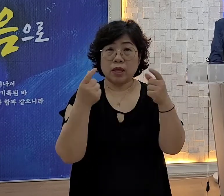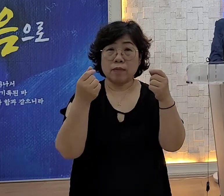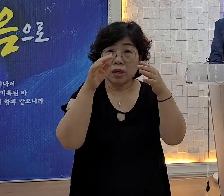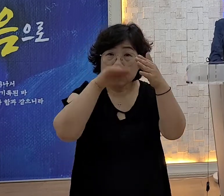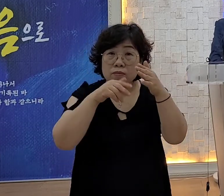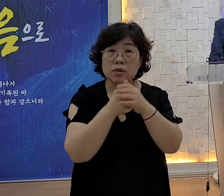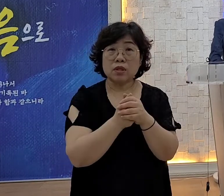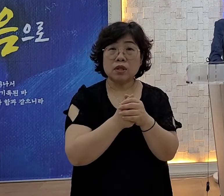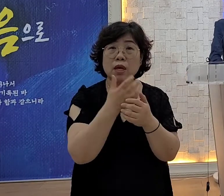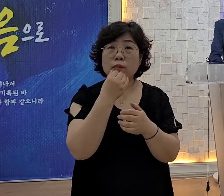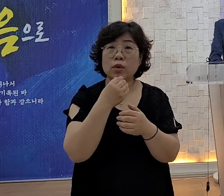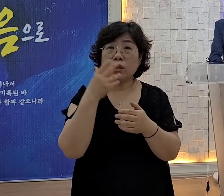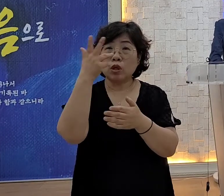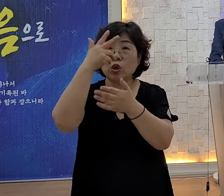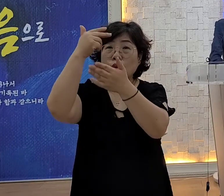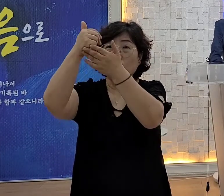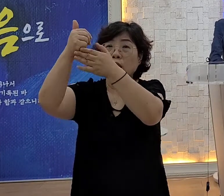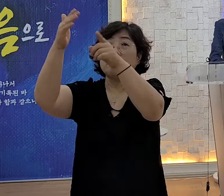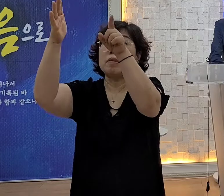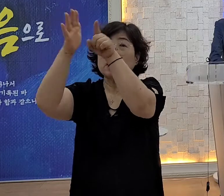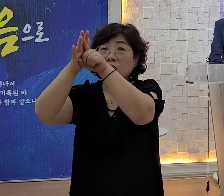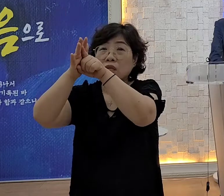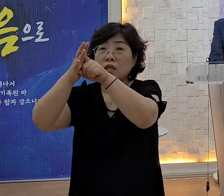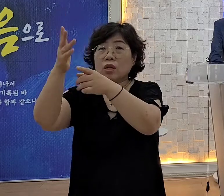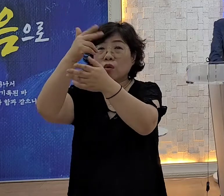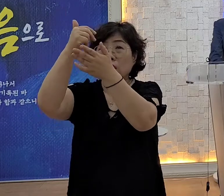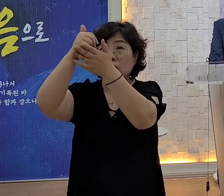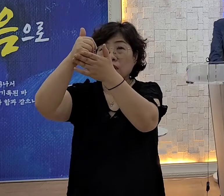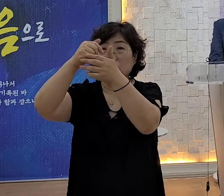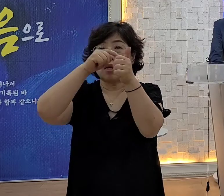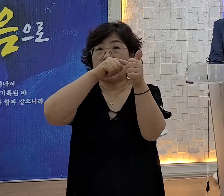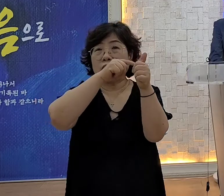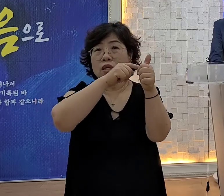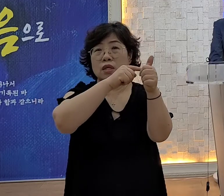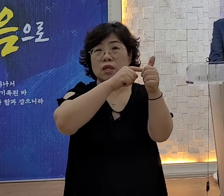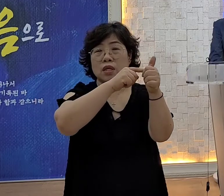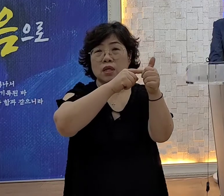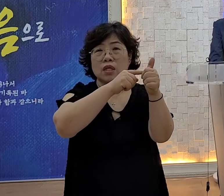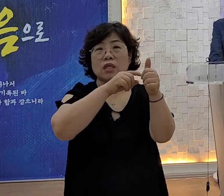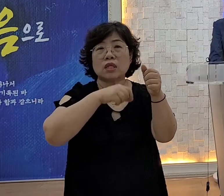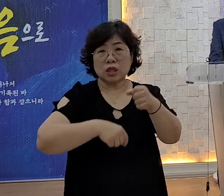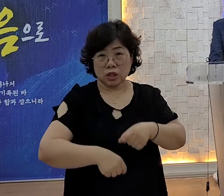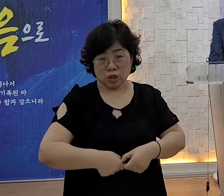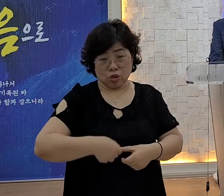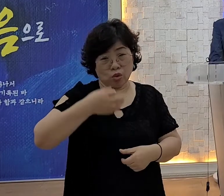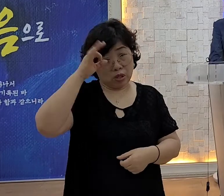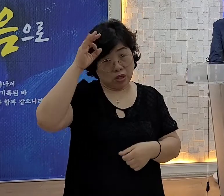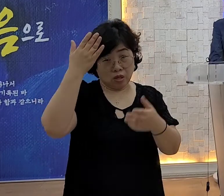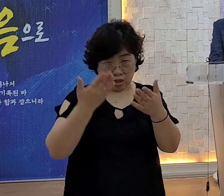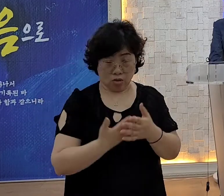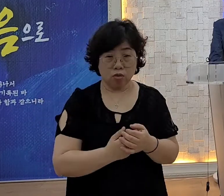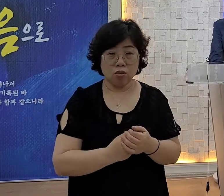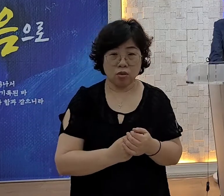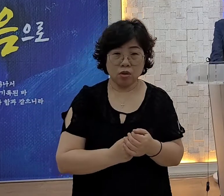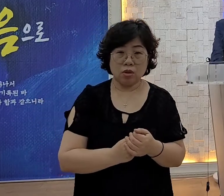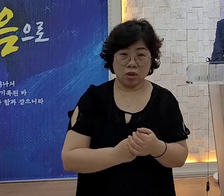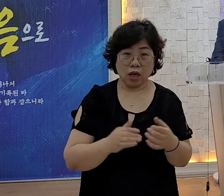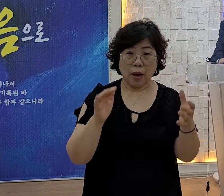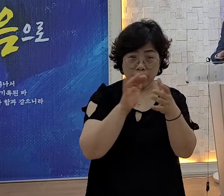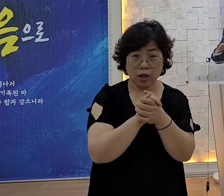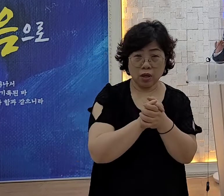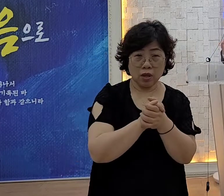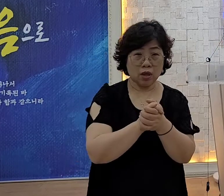읽습니다. 시작. 아브라함이 여호와를 믿으니 여호와께서 이를 그의 의로 여기시고.